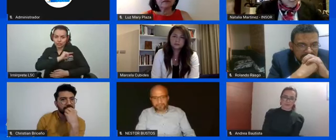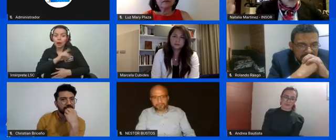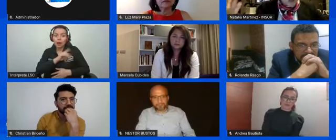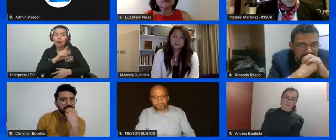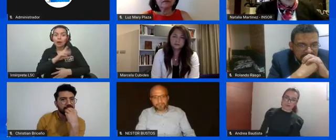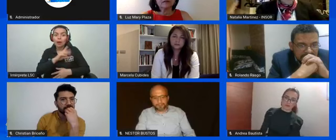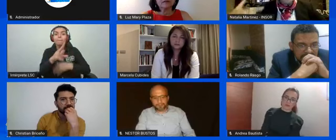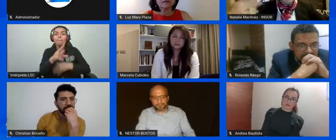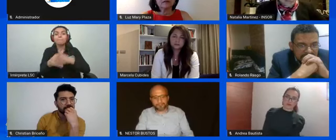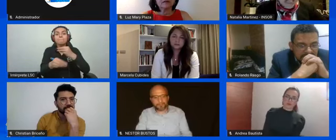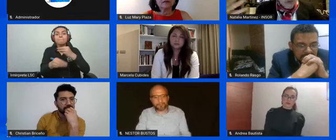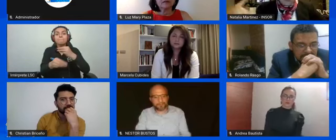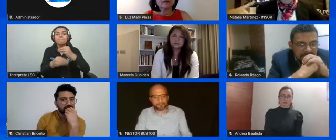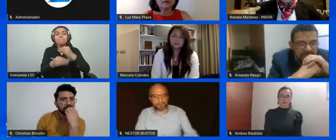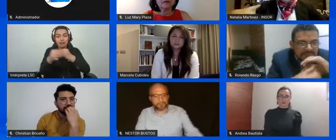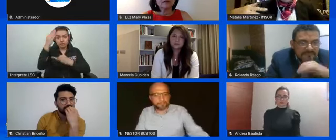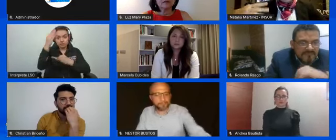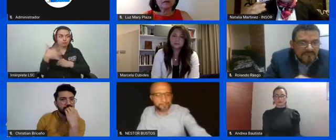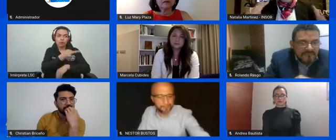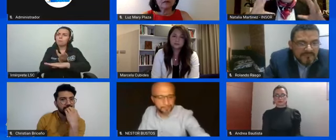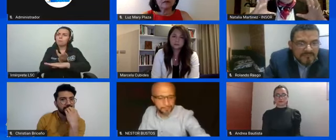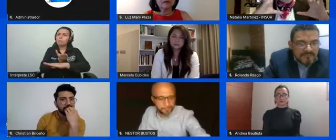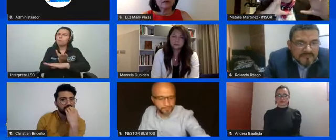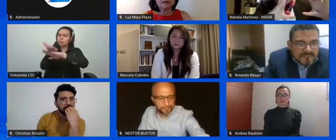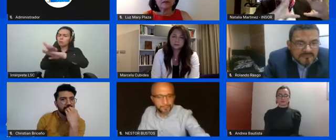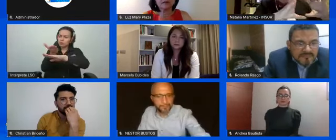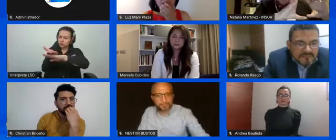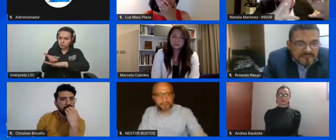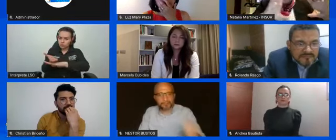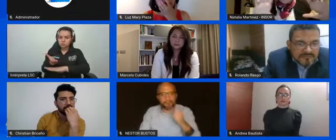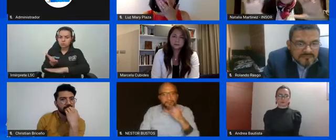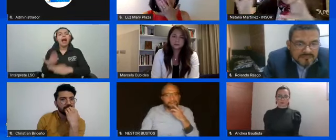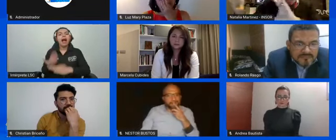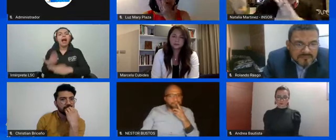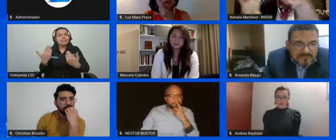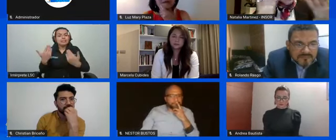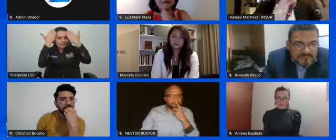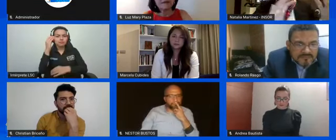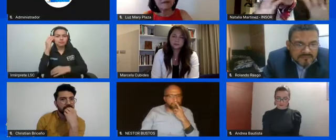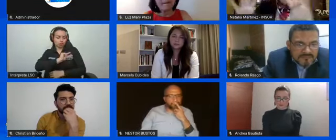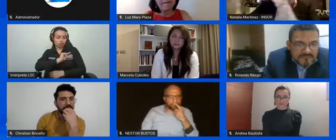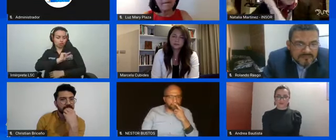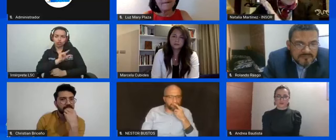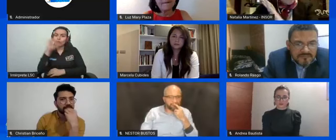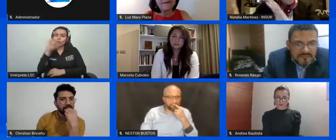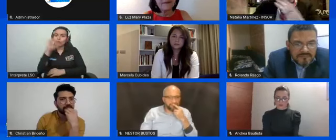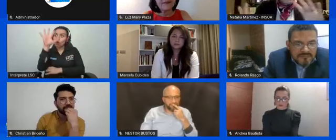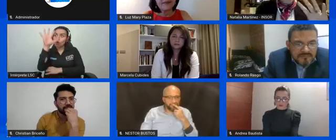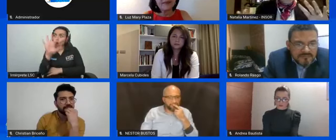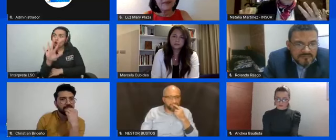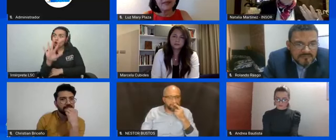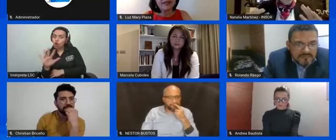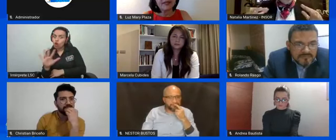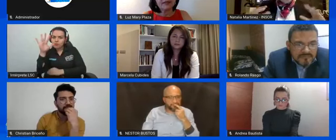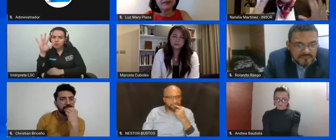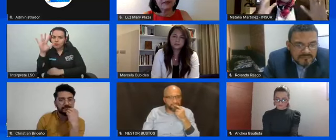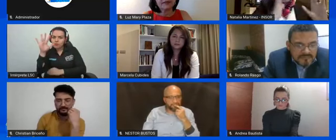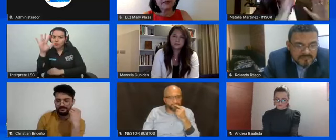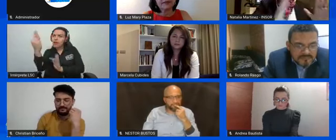los territorios a nivel técnico. Entonces, digamos que ha habido un elemento transversal en estas directivas que hemos visto del instituto y